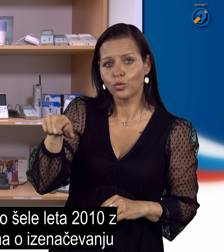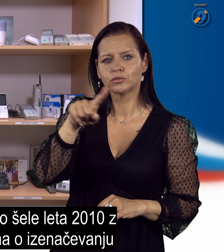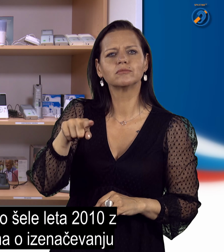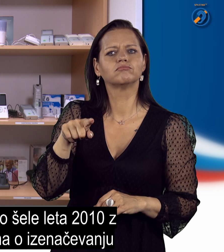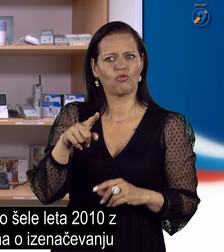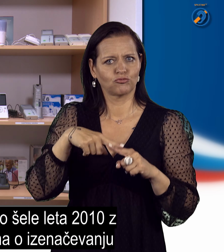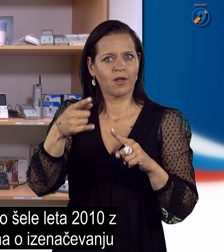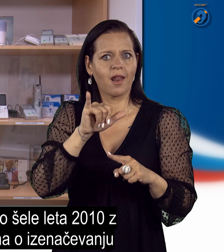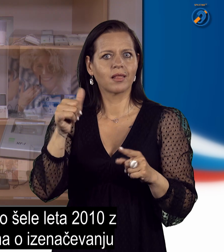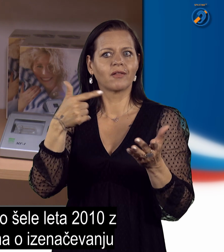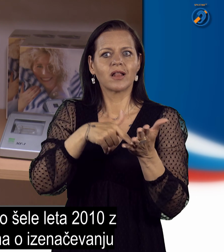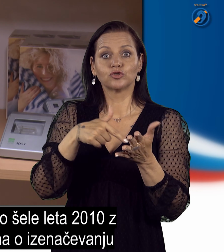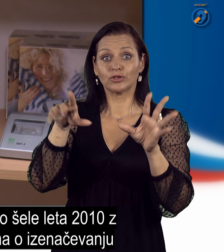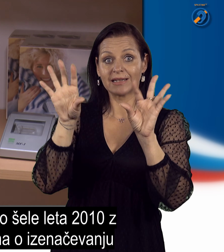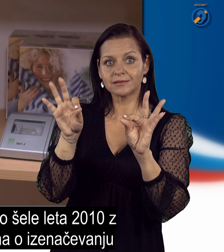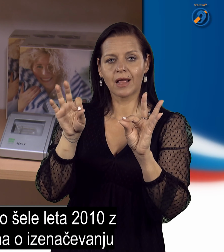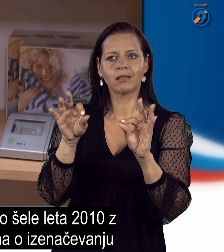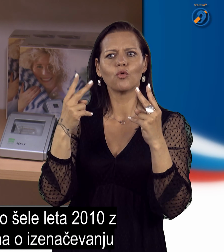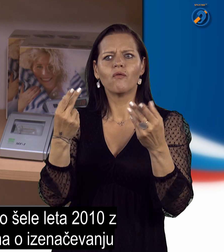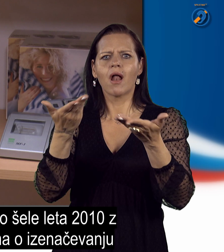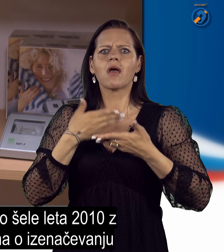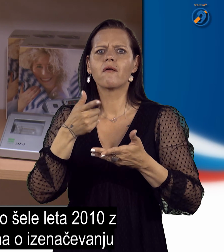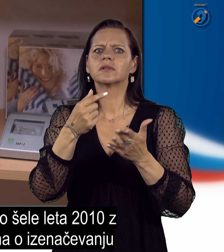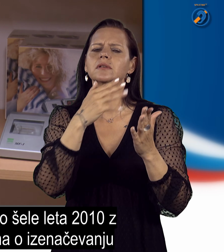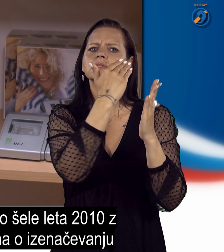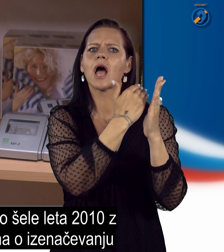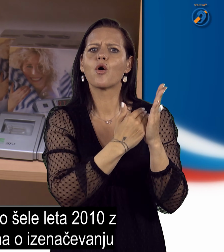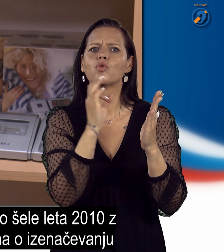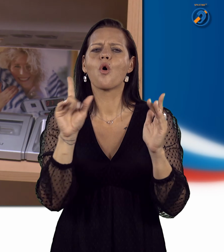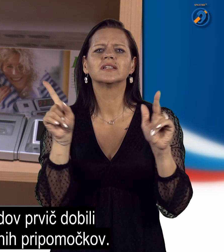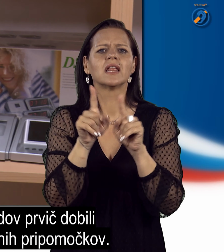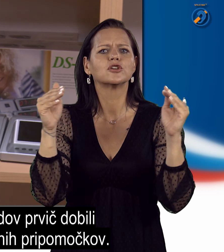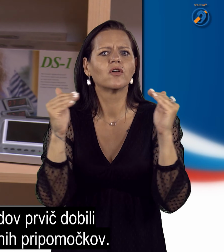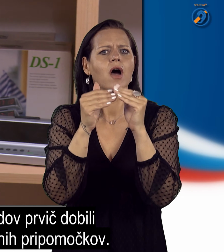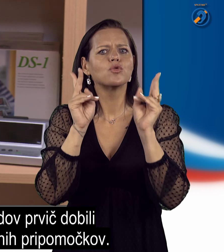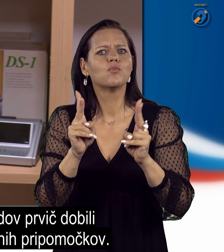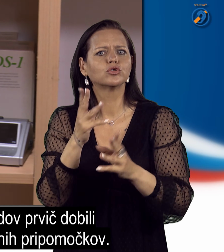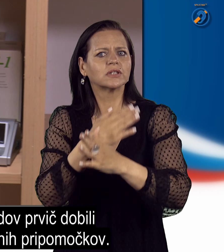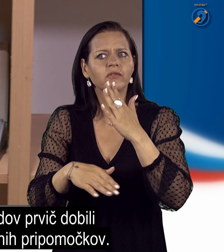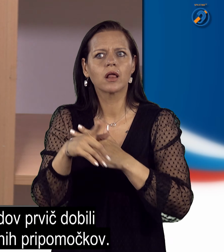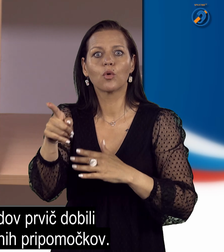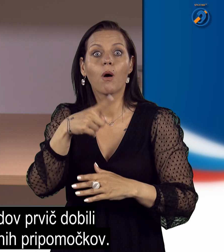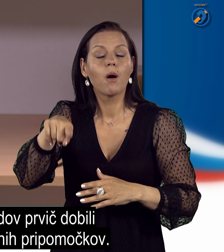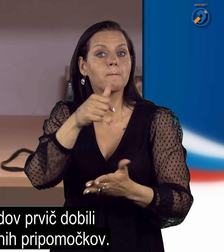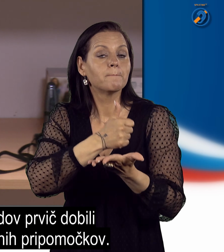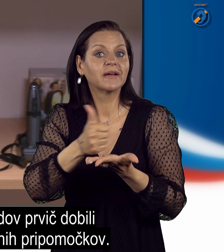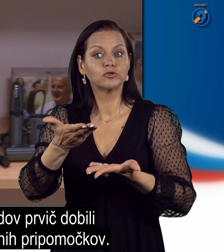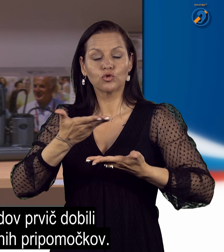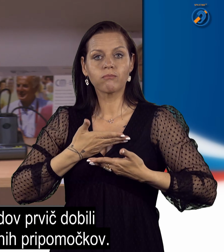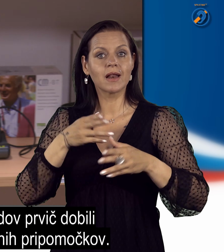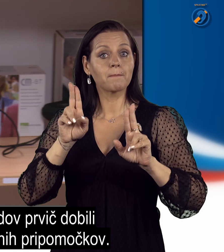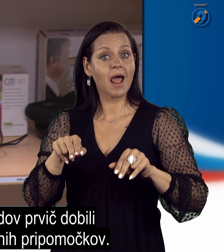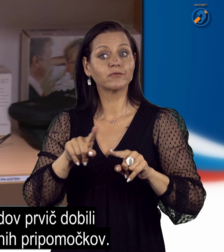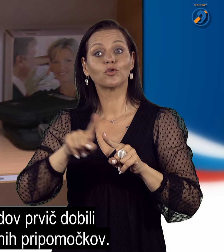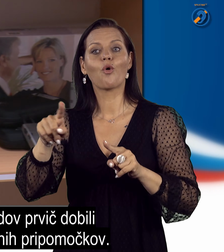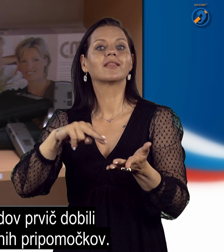Gluhi in naglušni so šele leta 2010 z uveljavitvijo zakona o izenačevanju možnosti invalidov prvič dobili pravico do